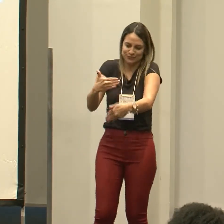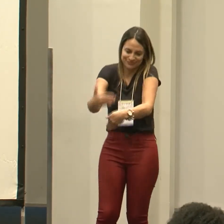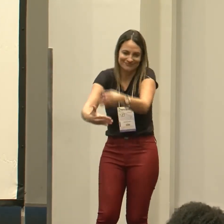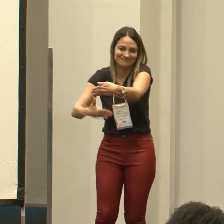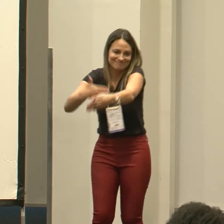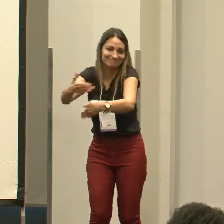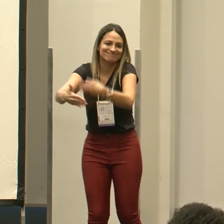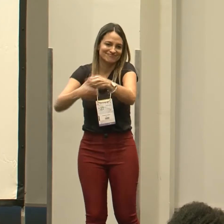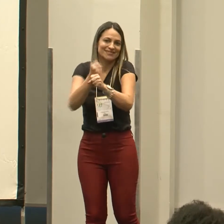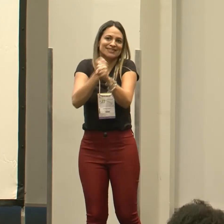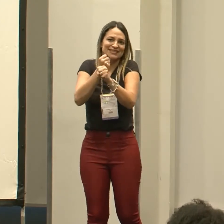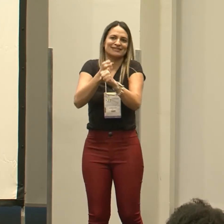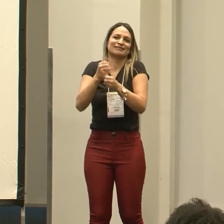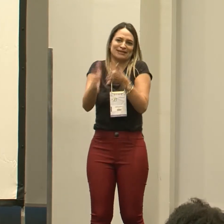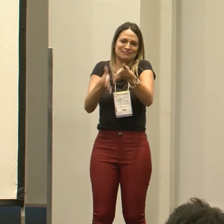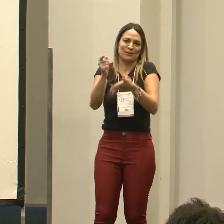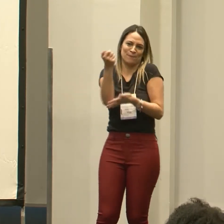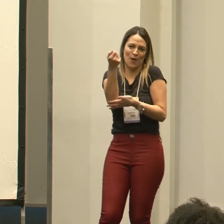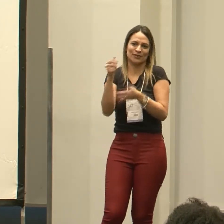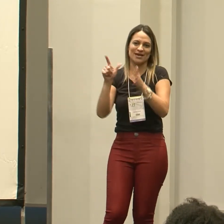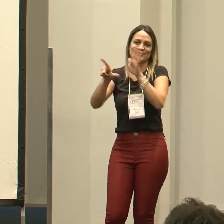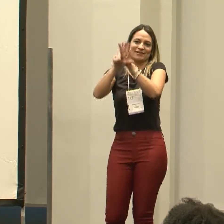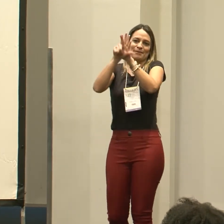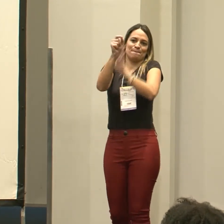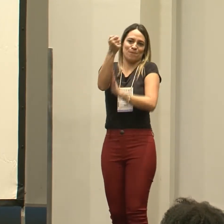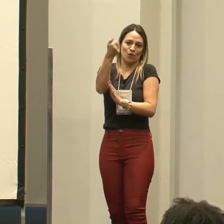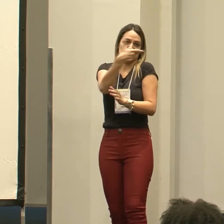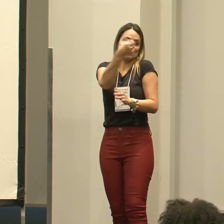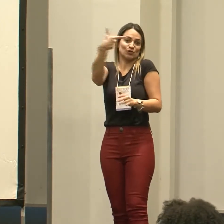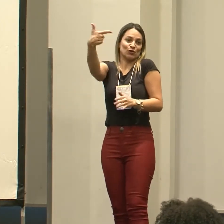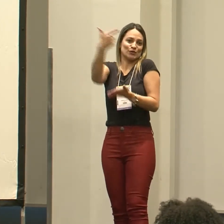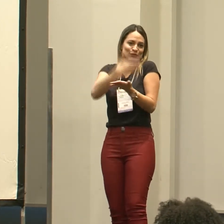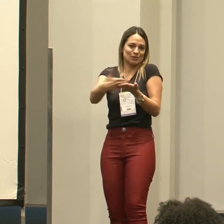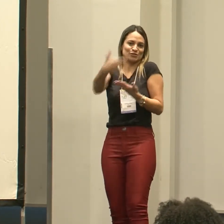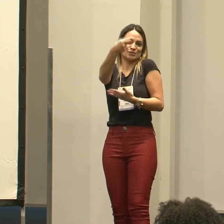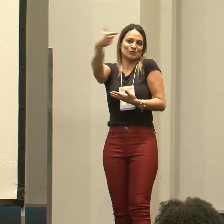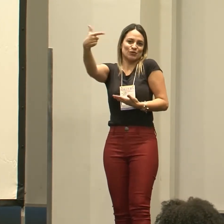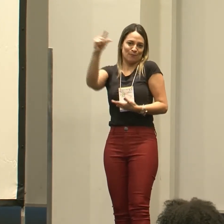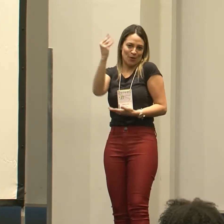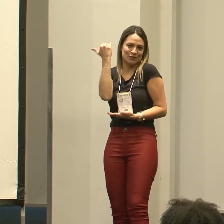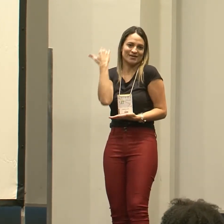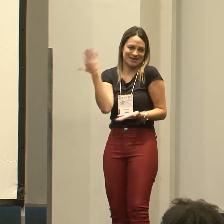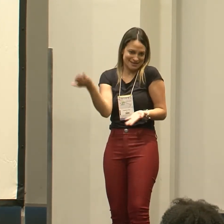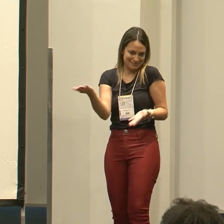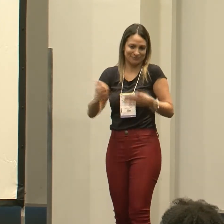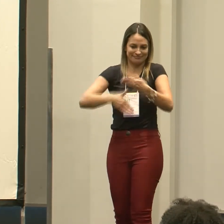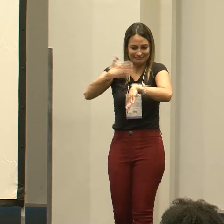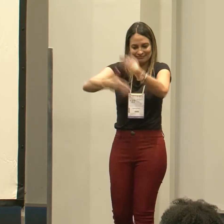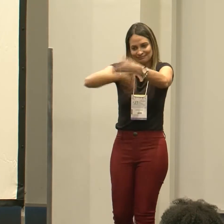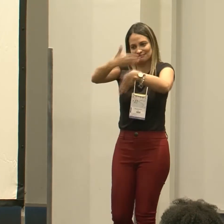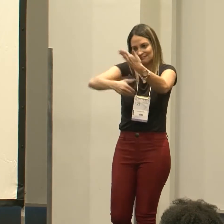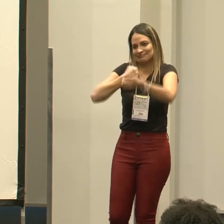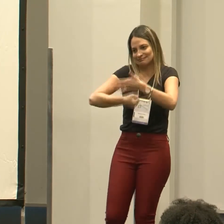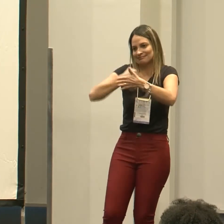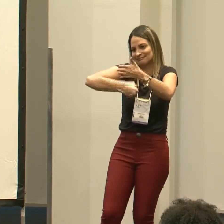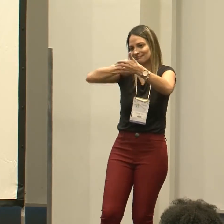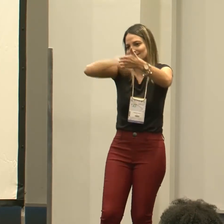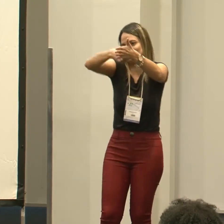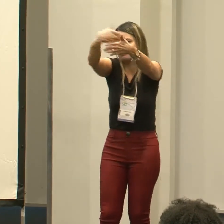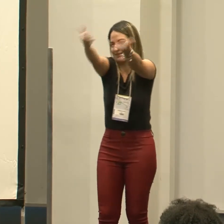com o surdo. Mas vamos passo a passo, né? Tem pouco tempo ainda do reconhecimento da Lei de Libras, então a luta